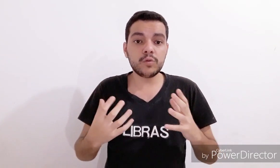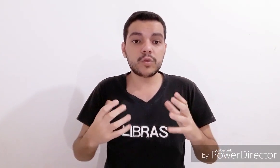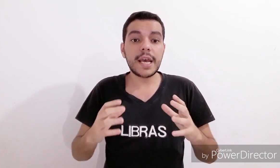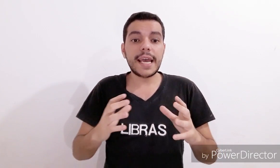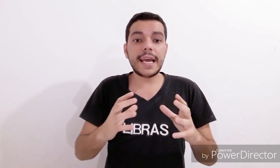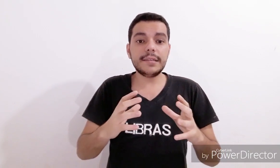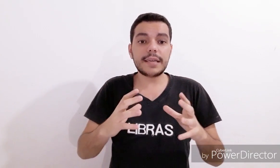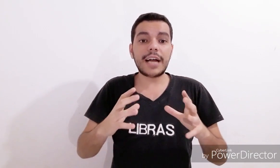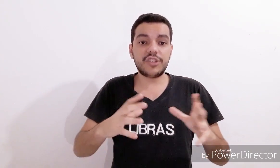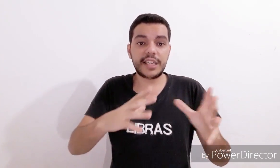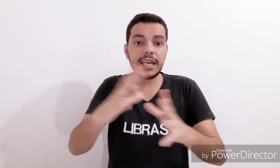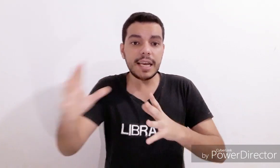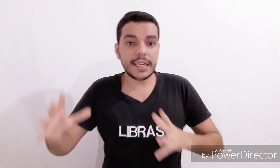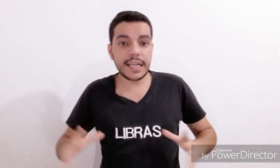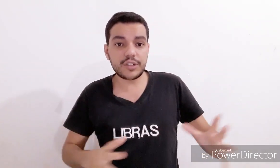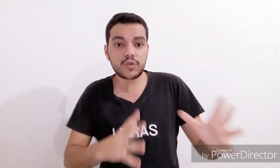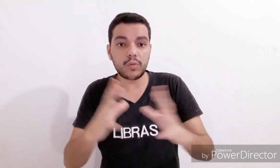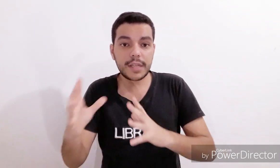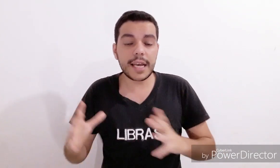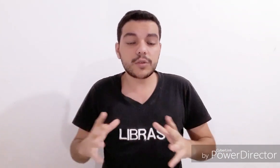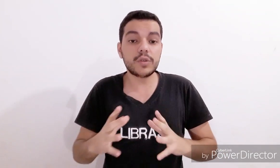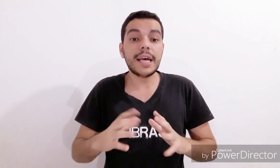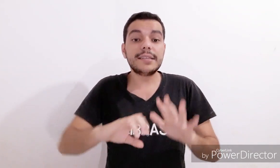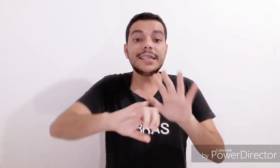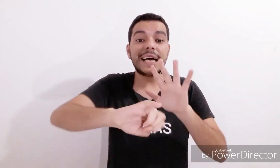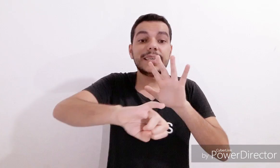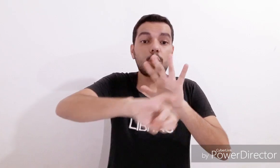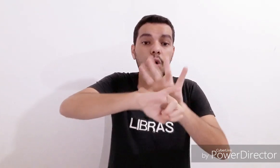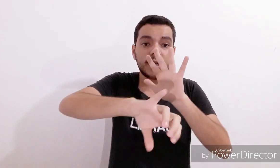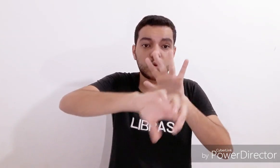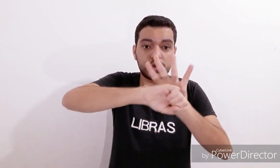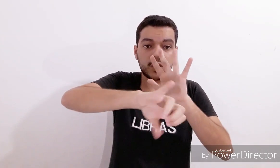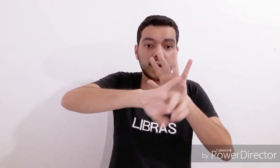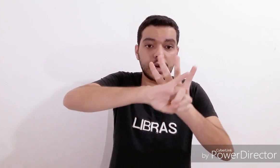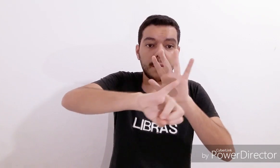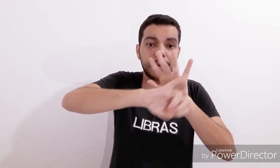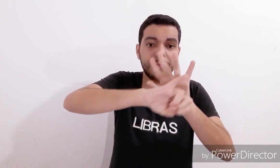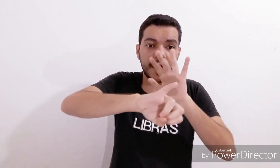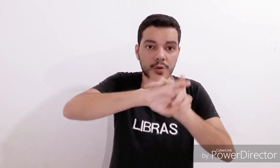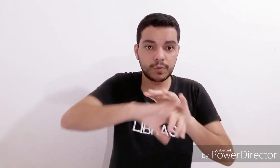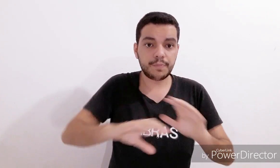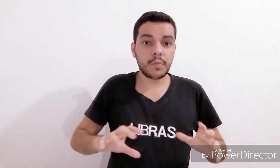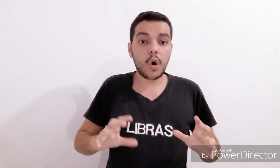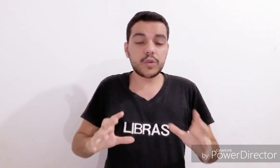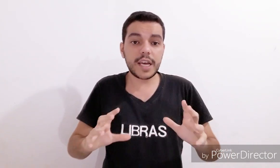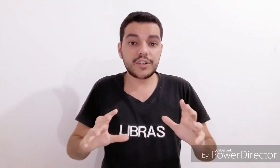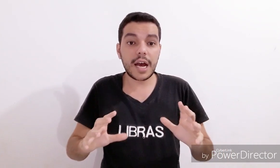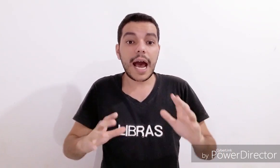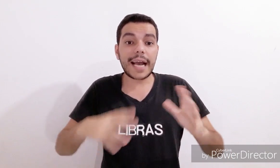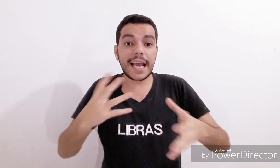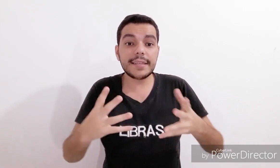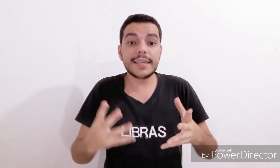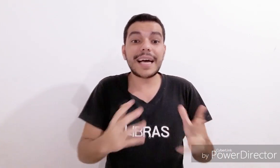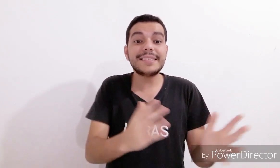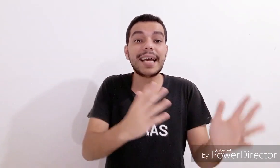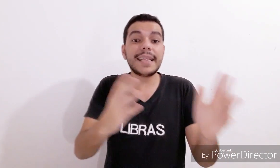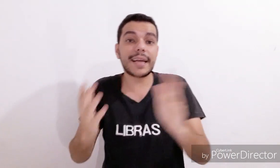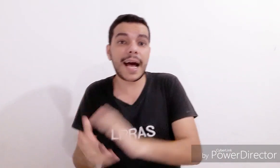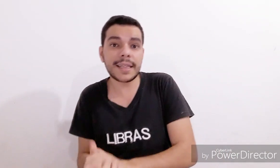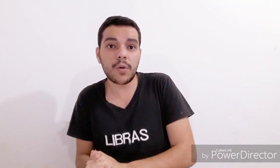profundos, eles adquirem, nesses contextos, sinais icônicos, primeiro. Ou seja, aqueles sinais que retratam